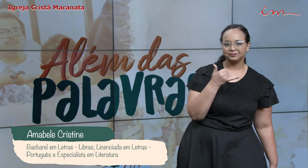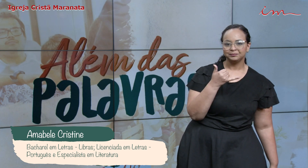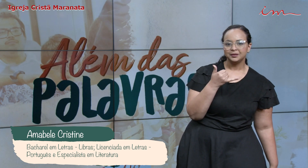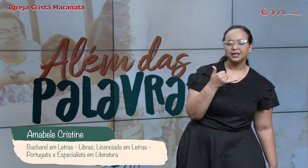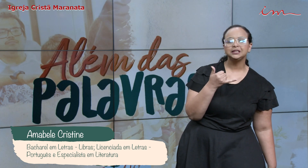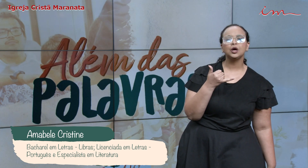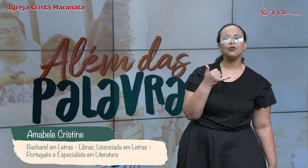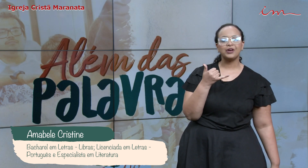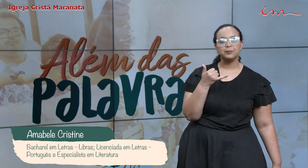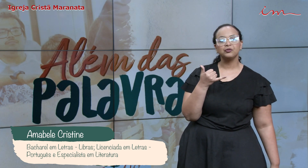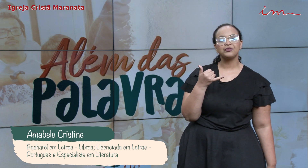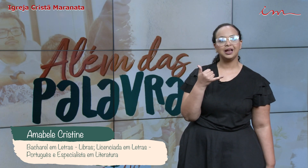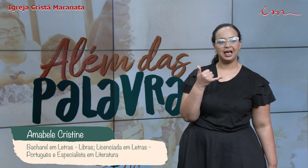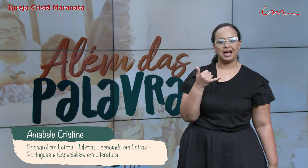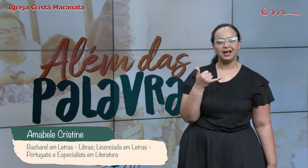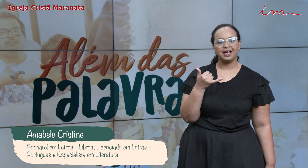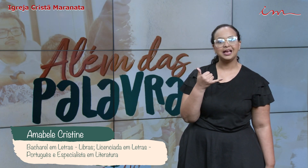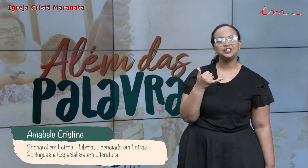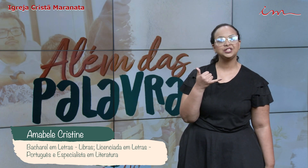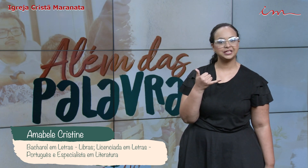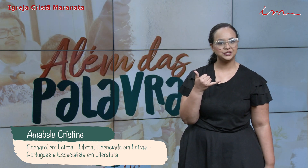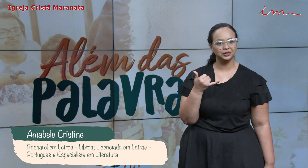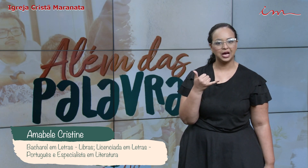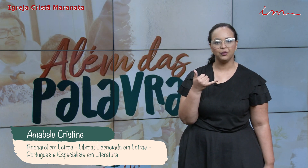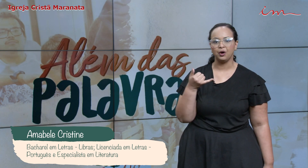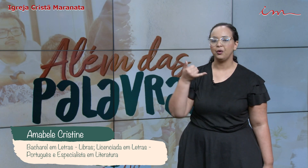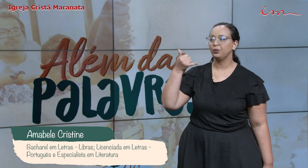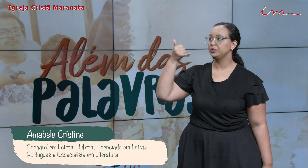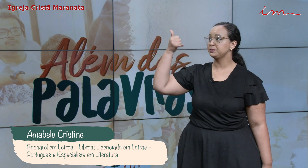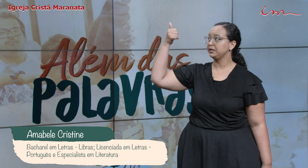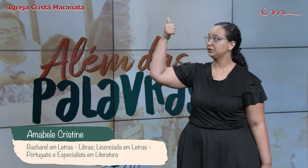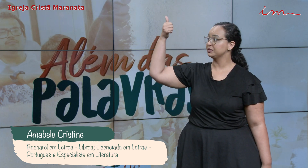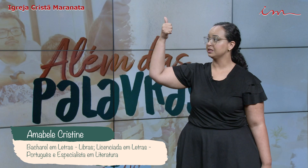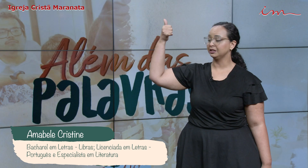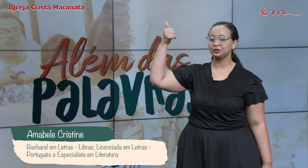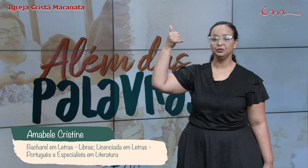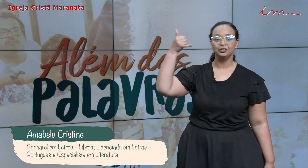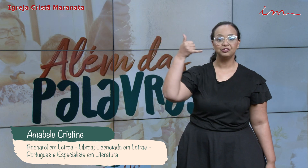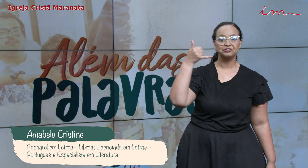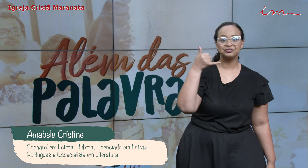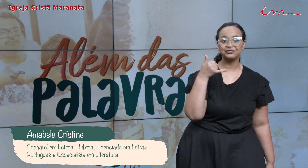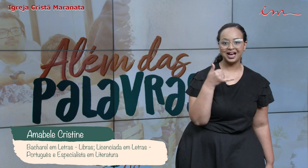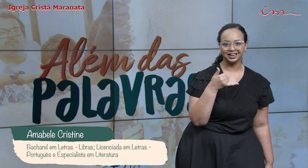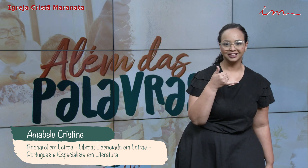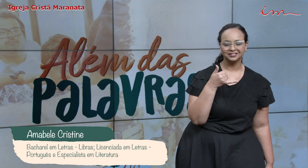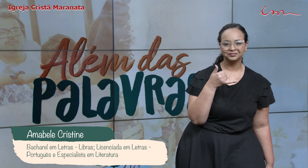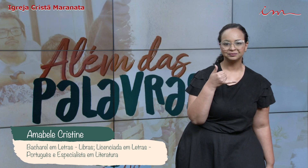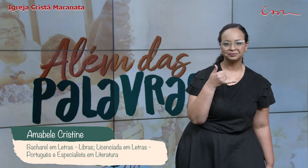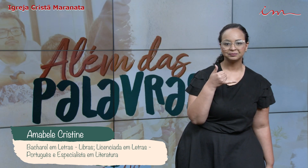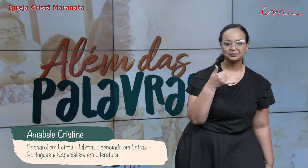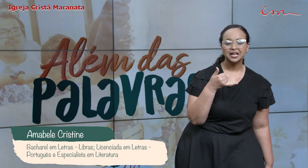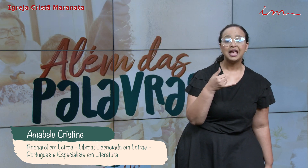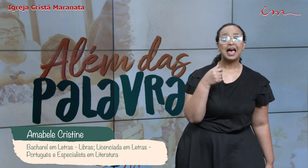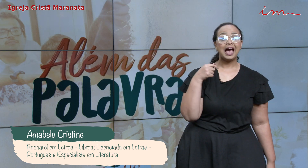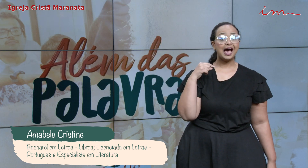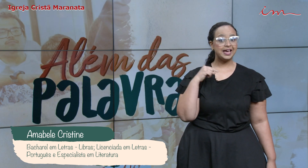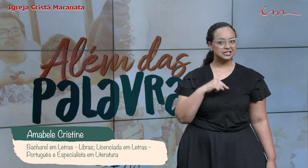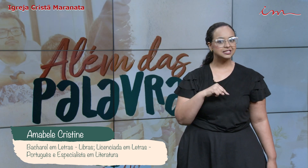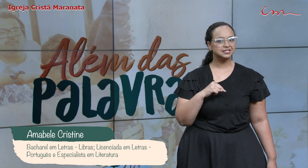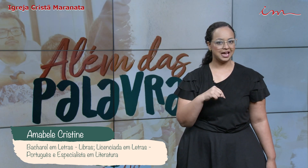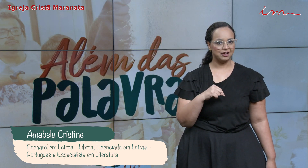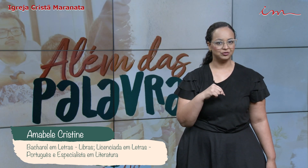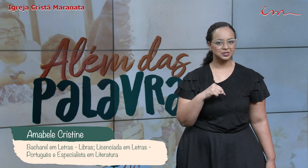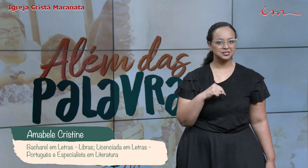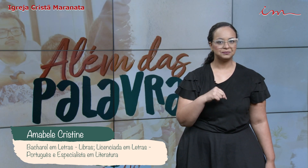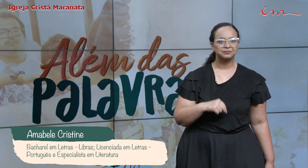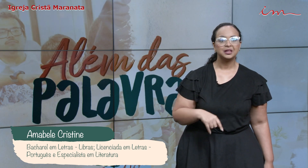fala. Então, o verbo falar é direcional, ó. O Espírito Santo fala a